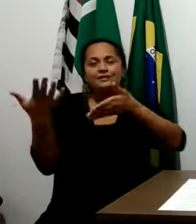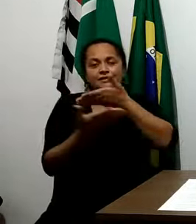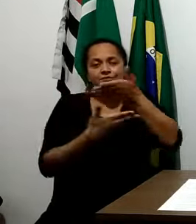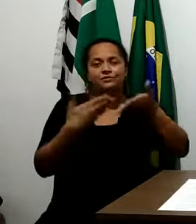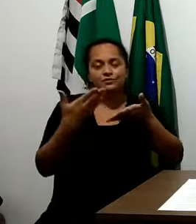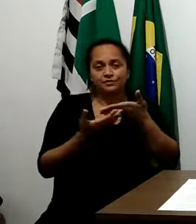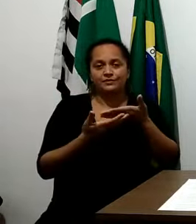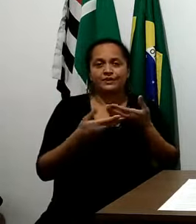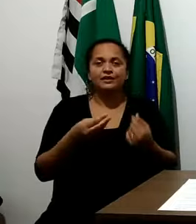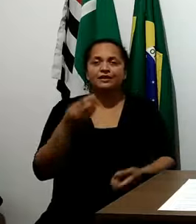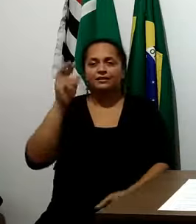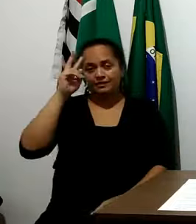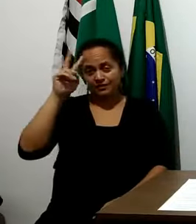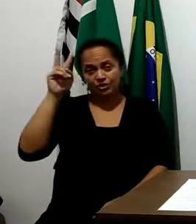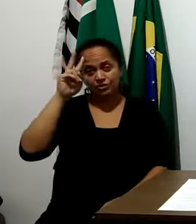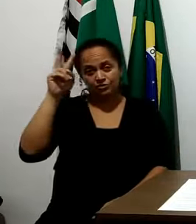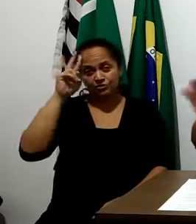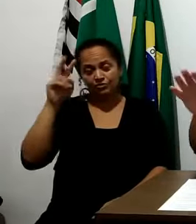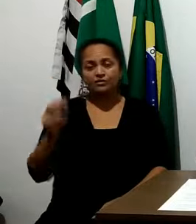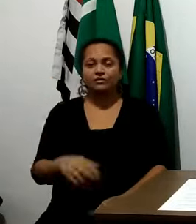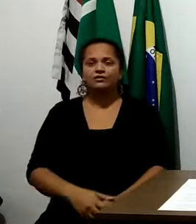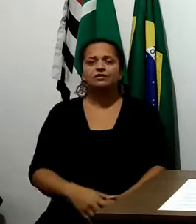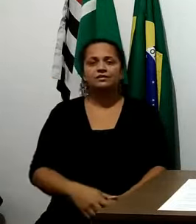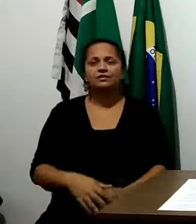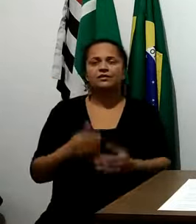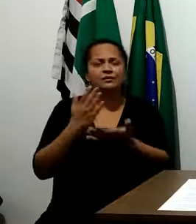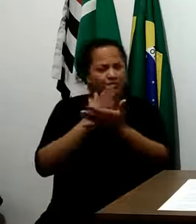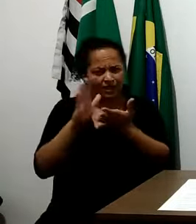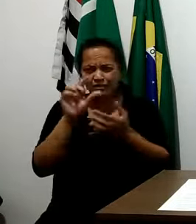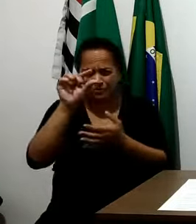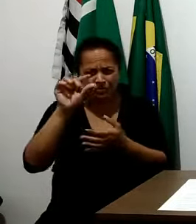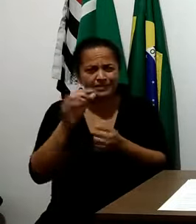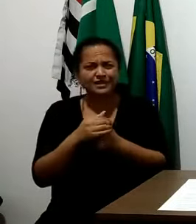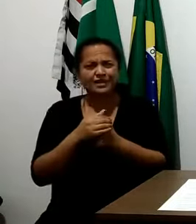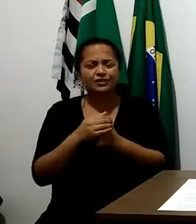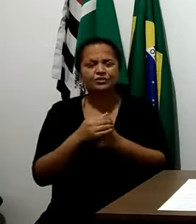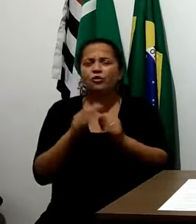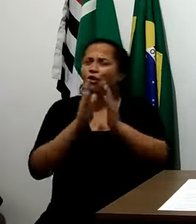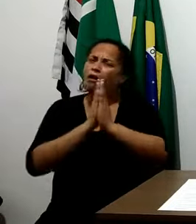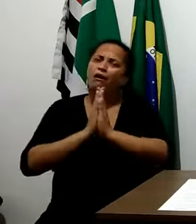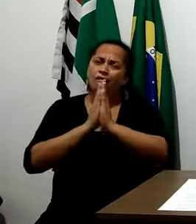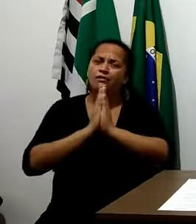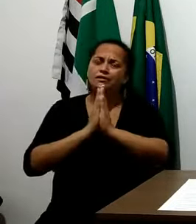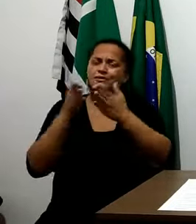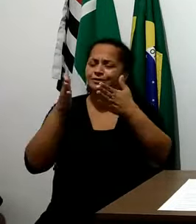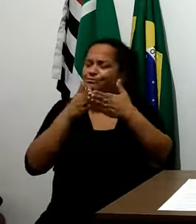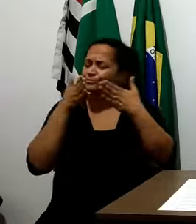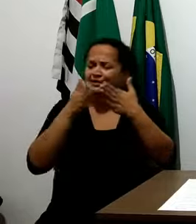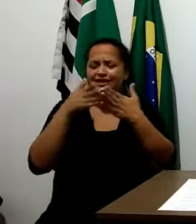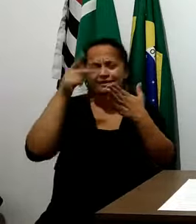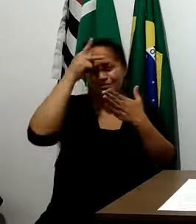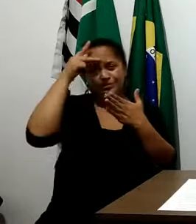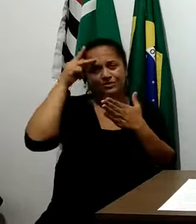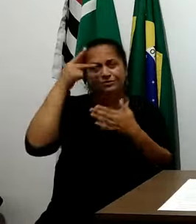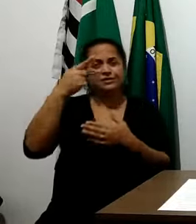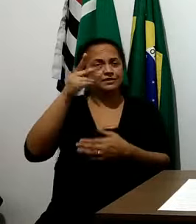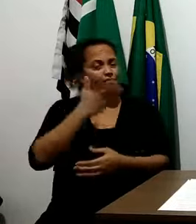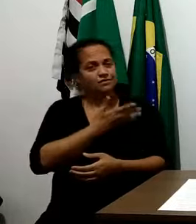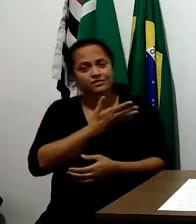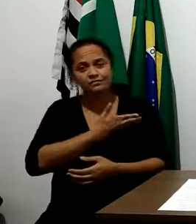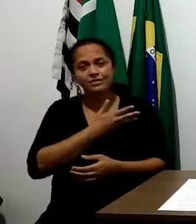realmente fazer uma comprovação. Separe um tempo, invista um tempo para orar por essas pessoas, pelos teus